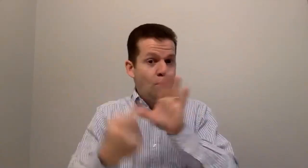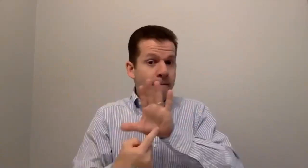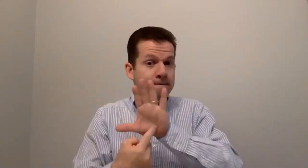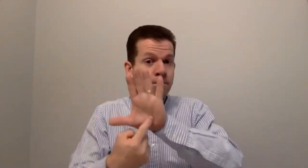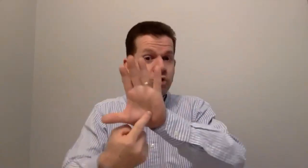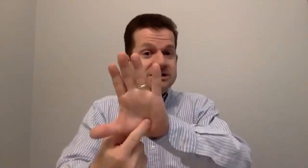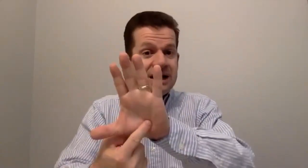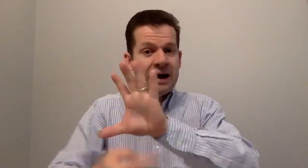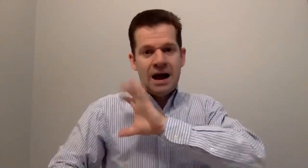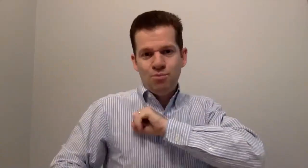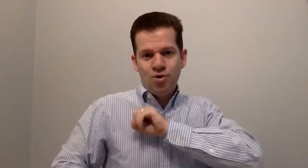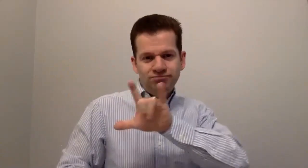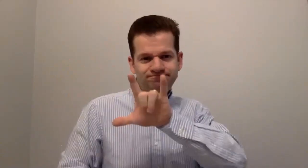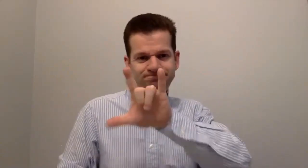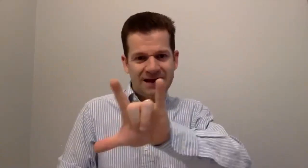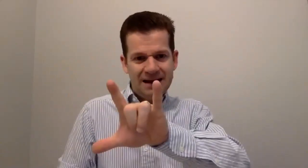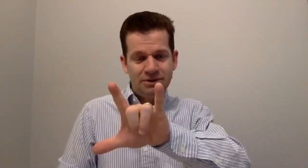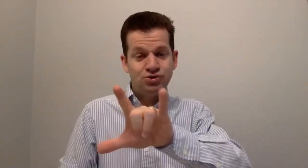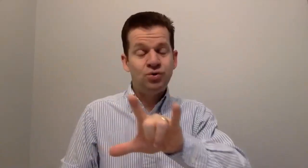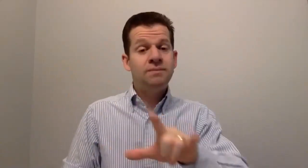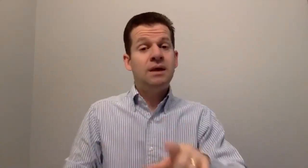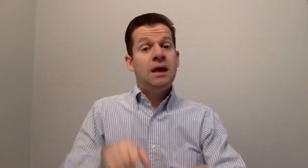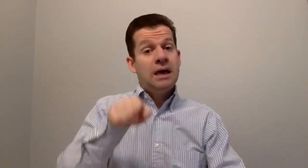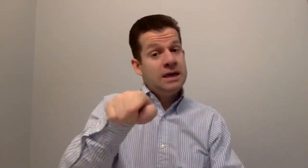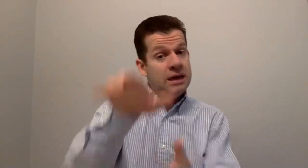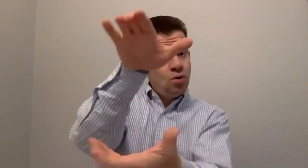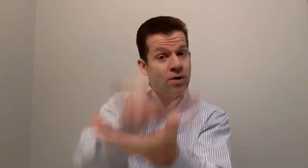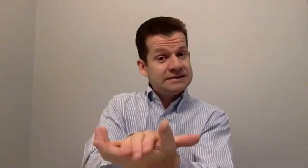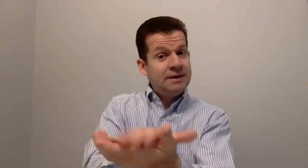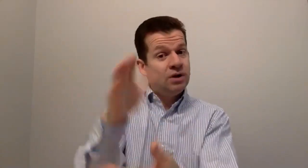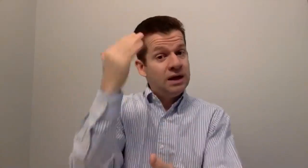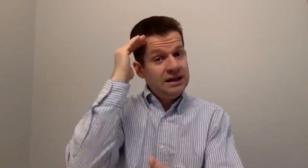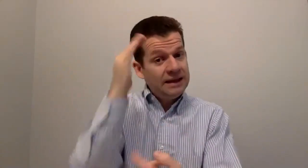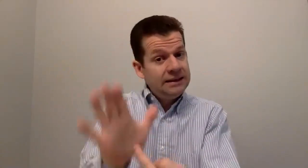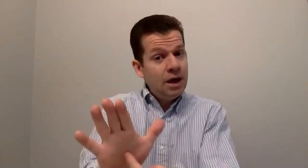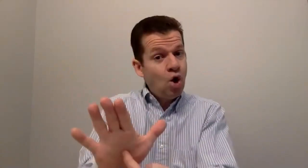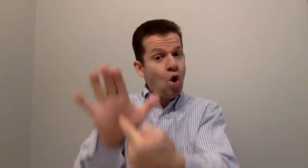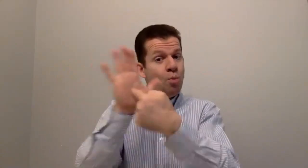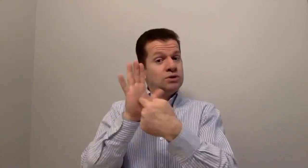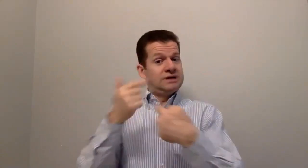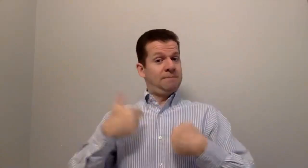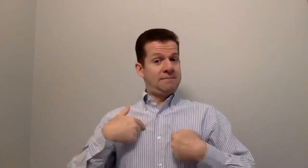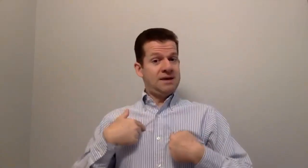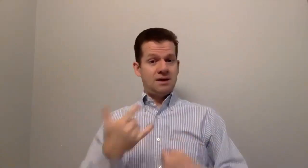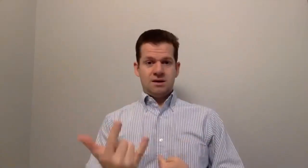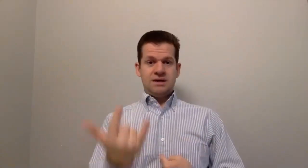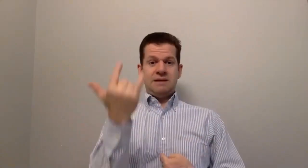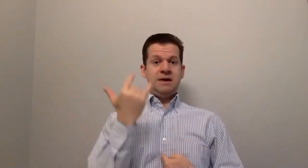como mostrar amor para aquela pessoa e o casamento, entender como mostrar para mim que ela me